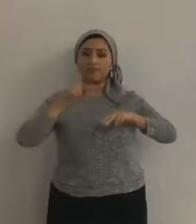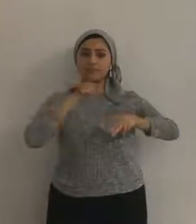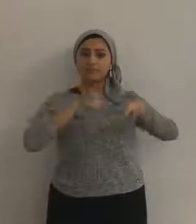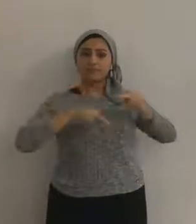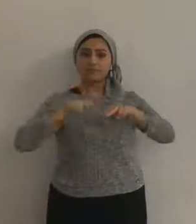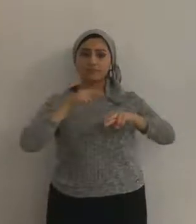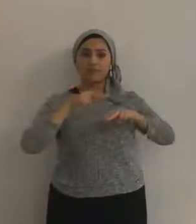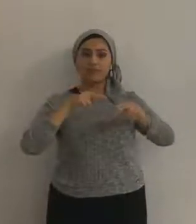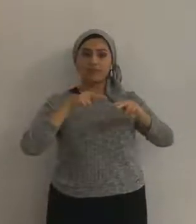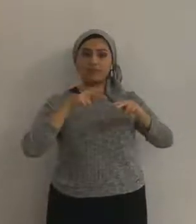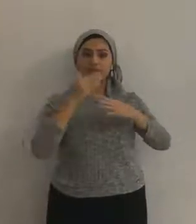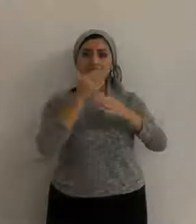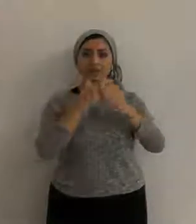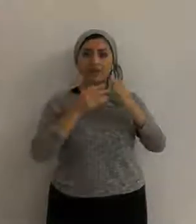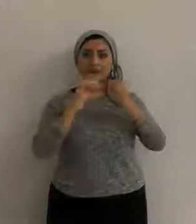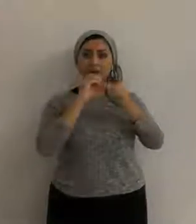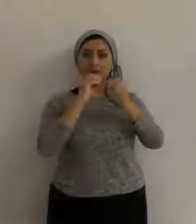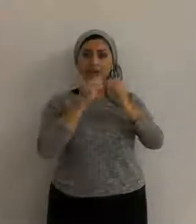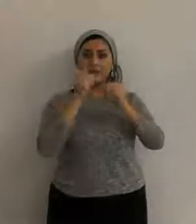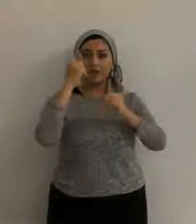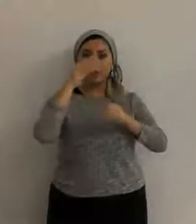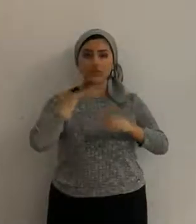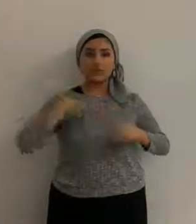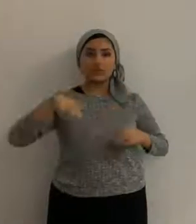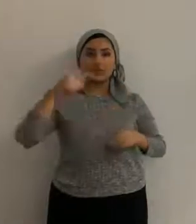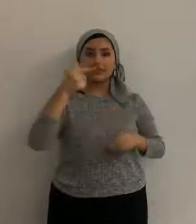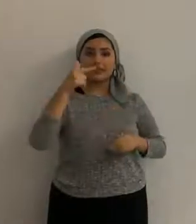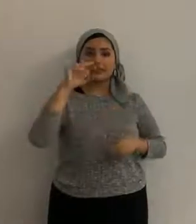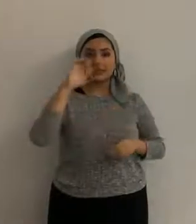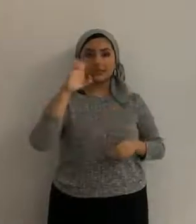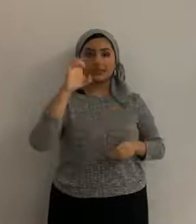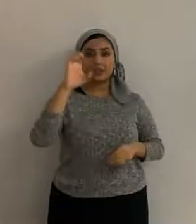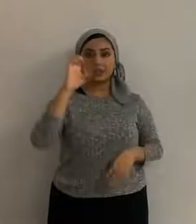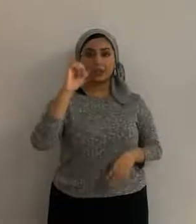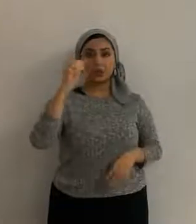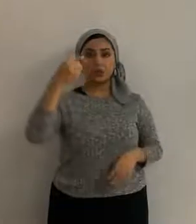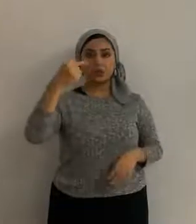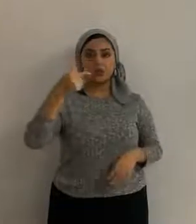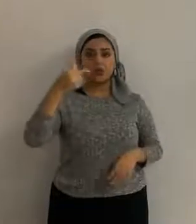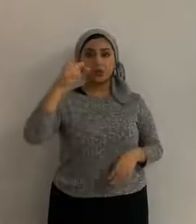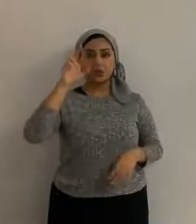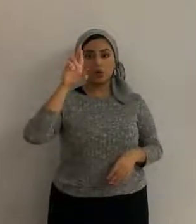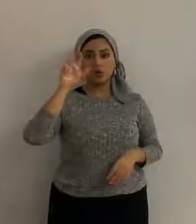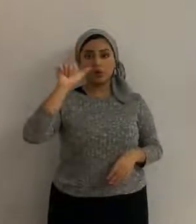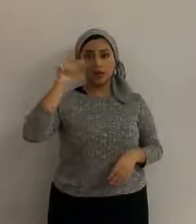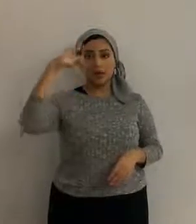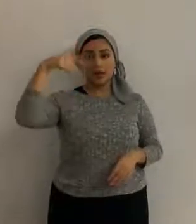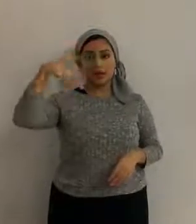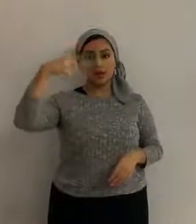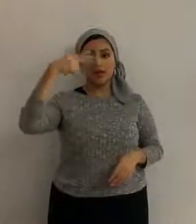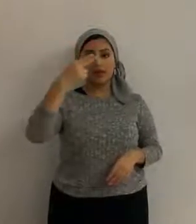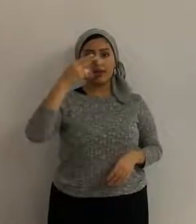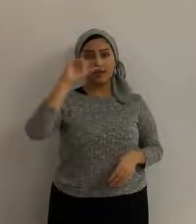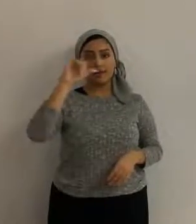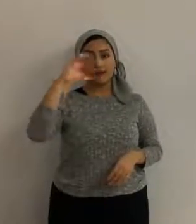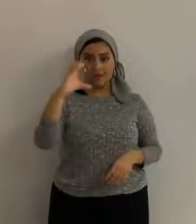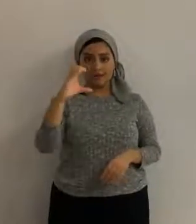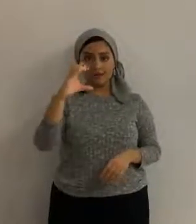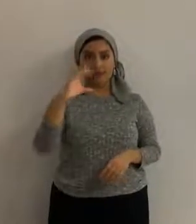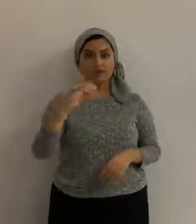coordenadas, son coordenadas geográficas. Todo punto en todo el mundo, a través de, ustedes conocen el programa